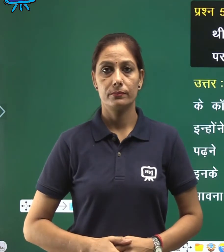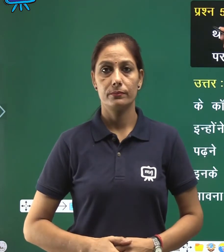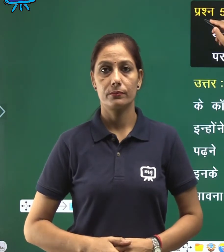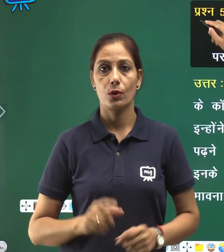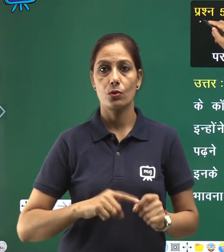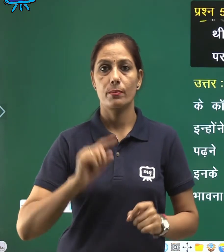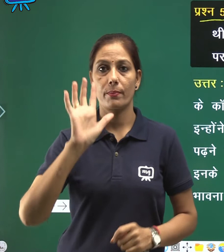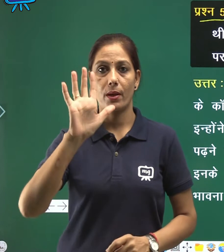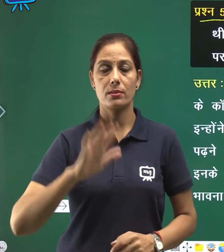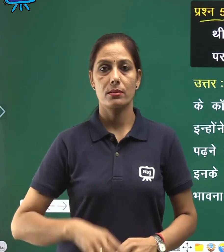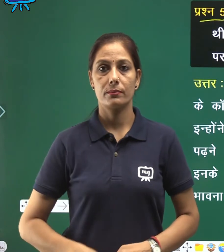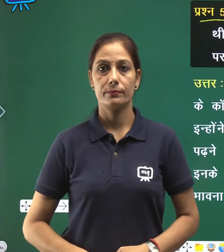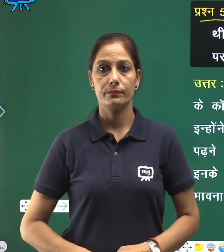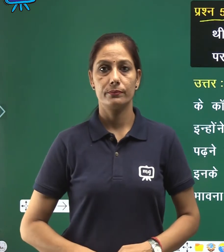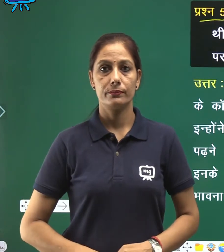प्रश्न 5,